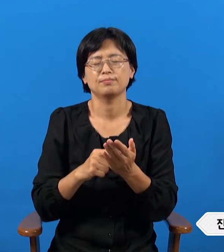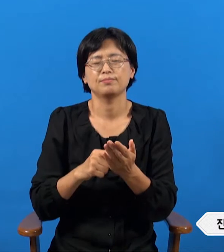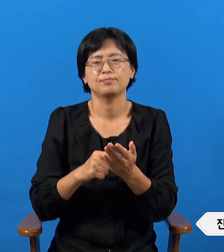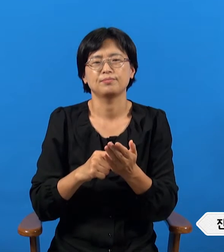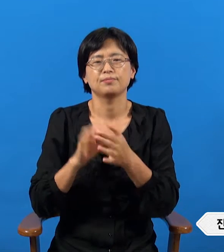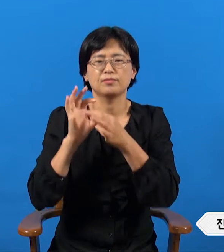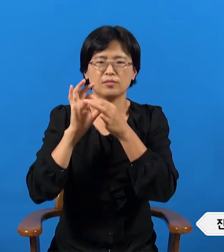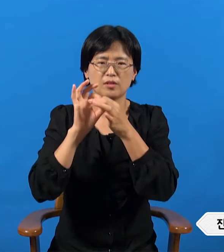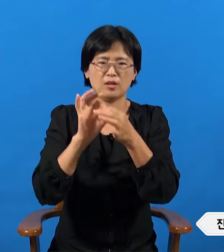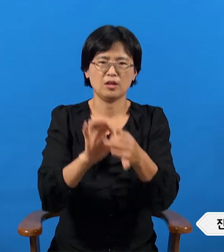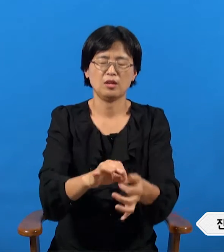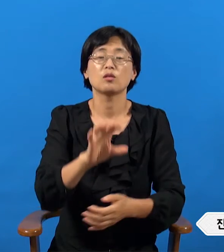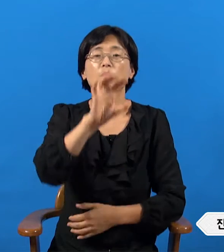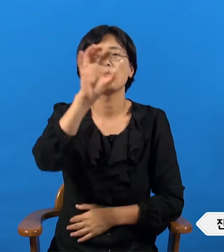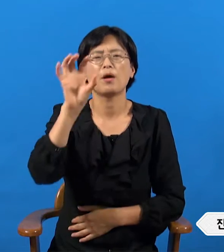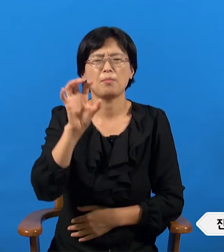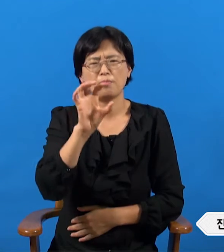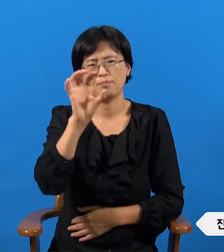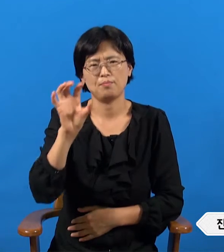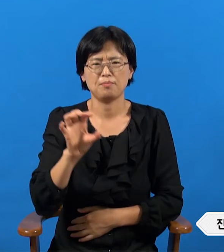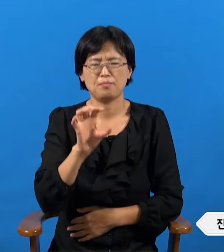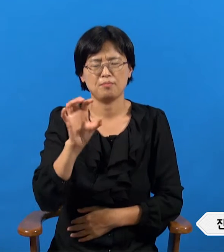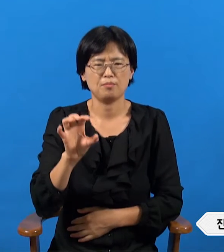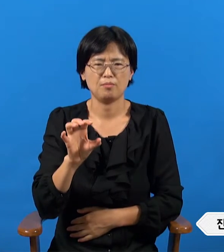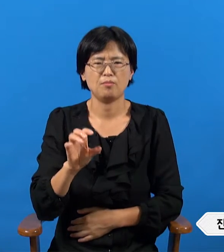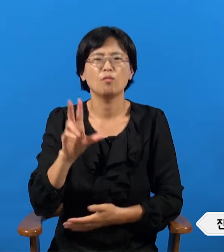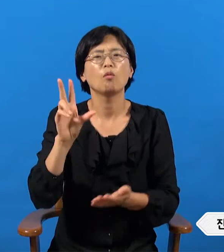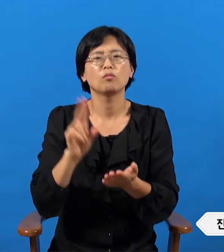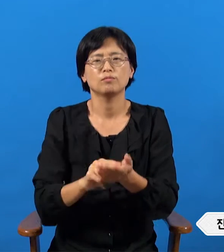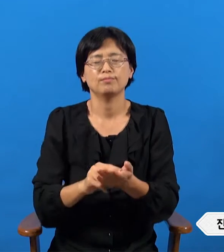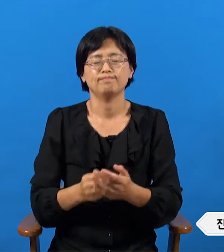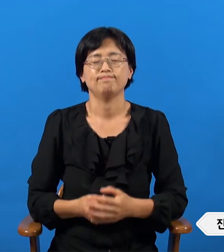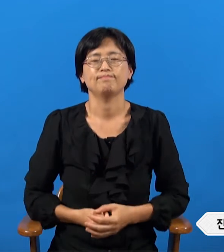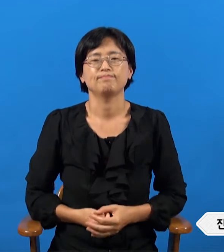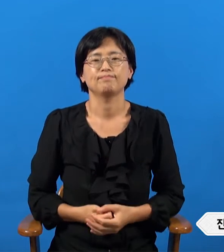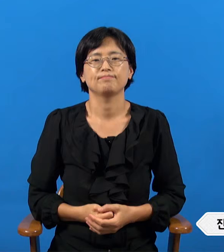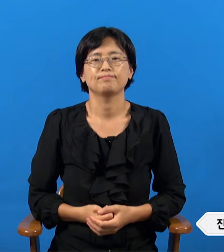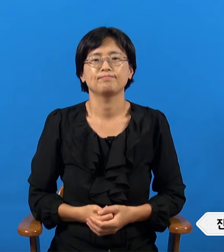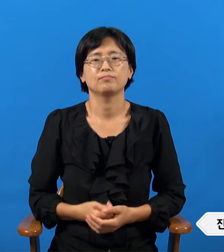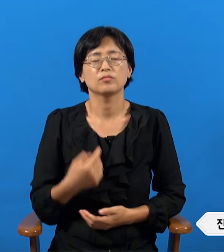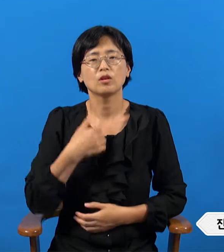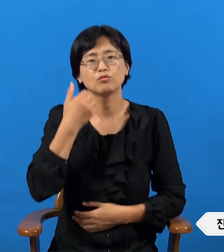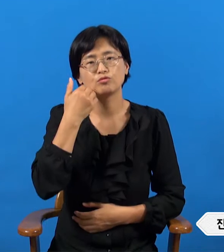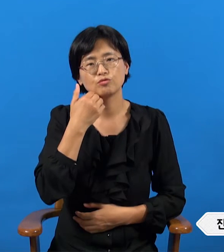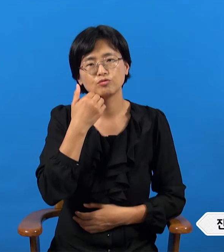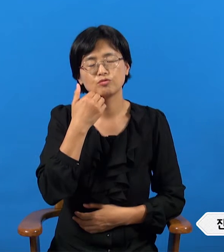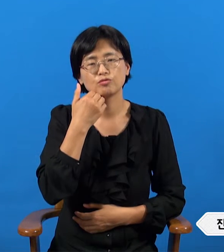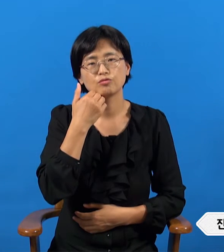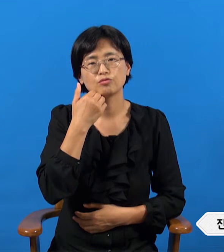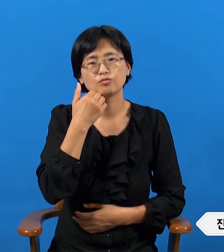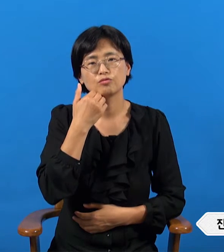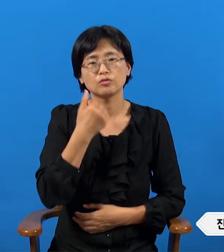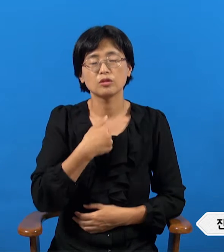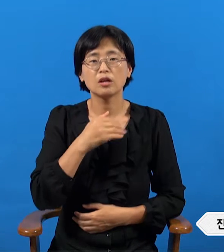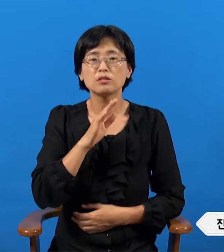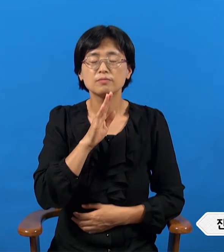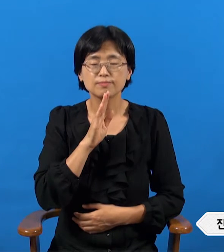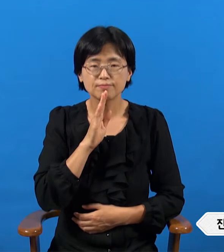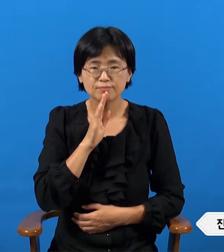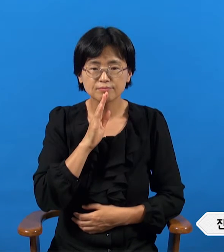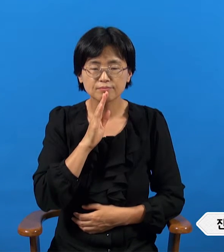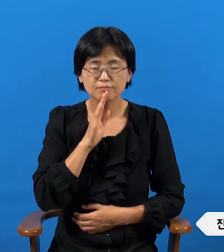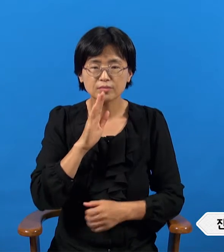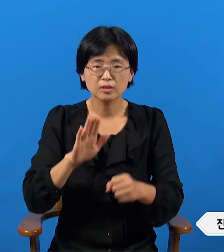생각, 나는 못한다는 마음으로 나를 가득 채우게 됩니다. 나는 누구인가?